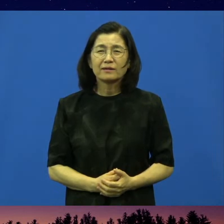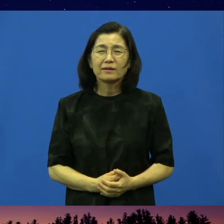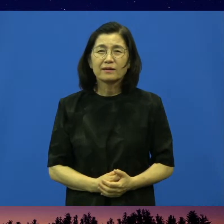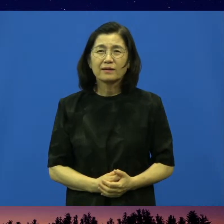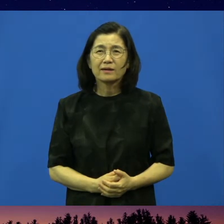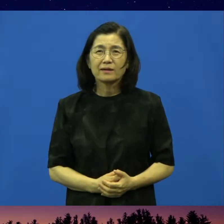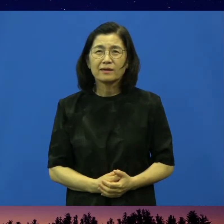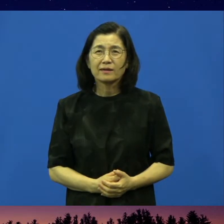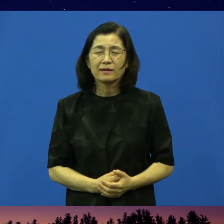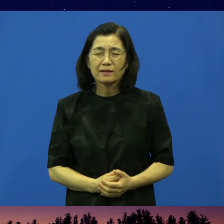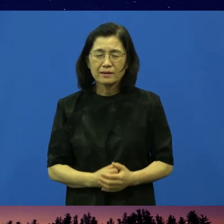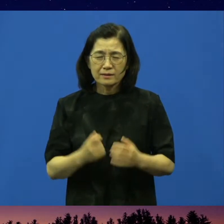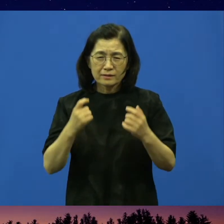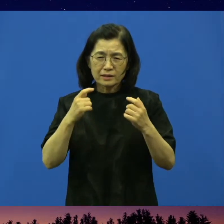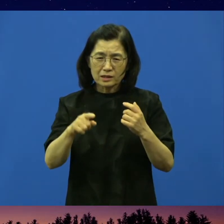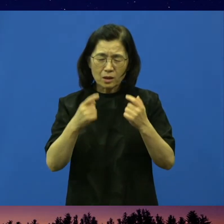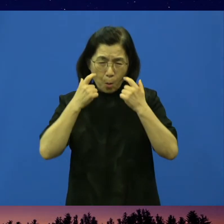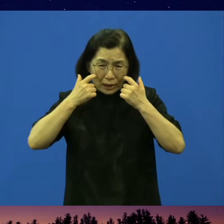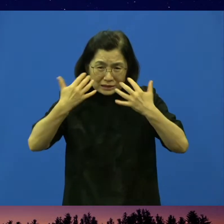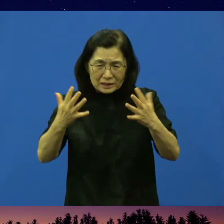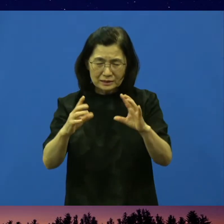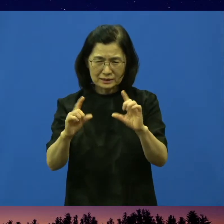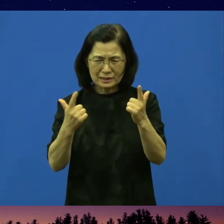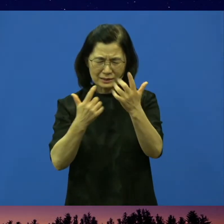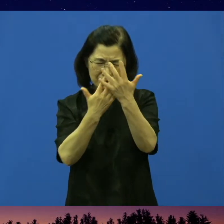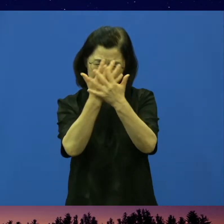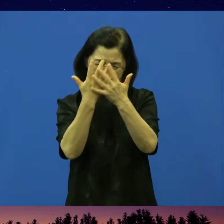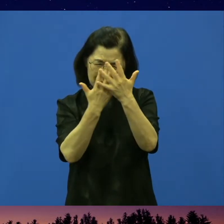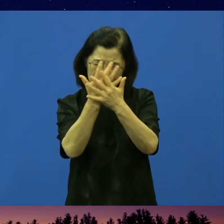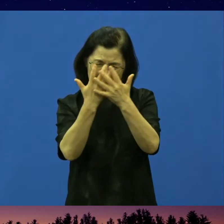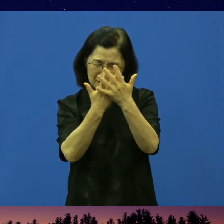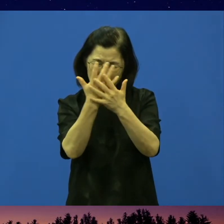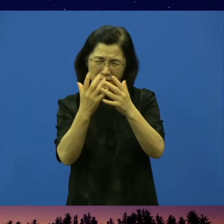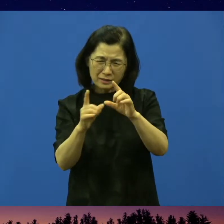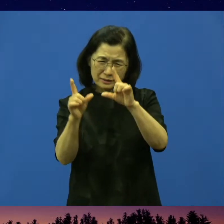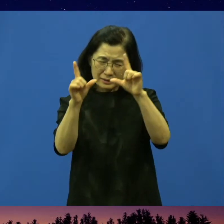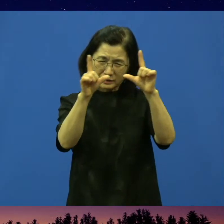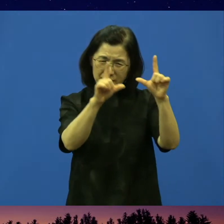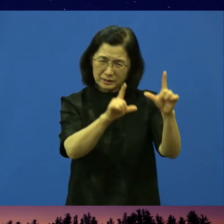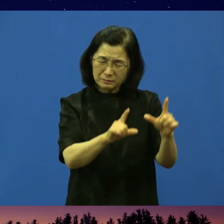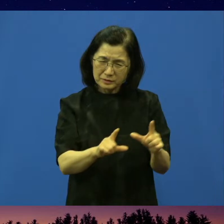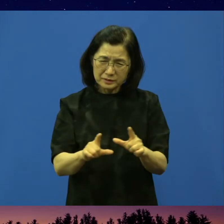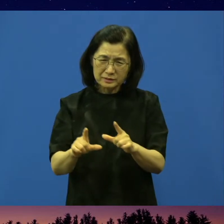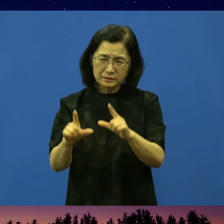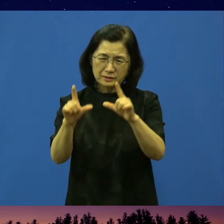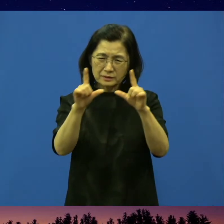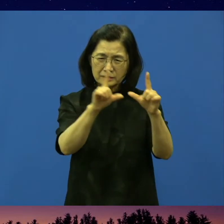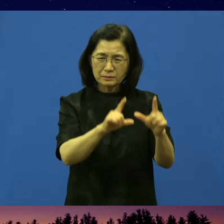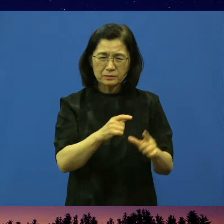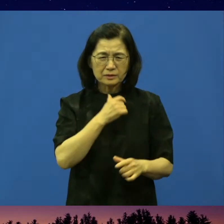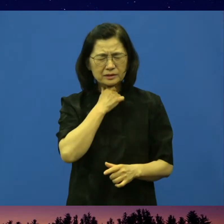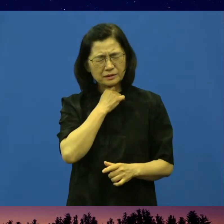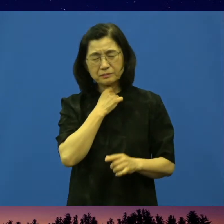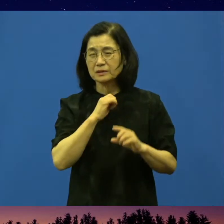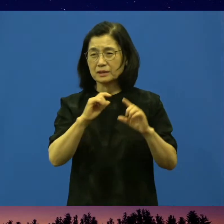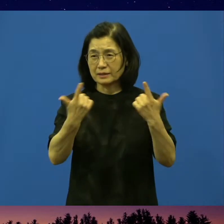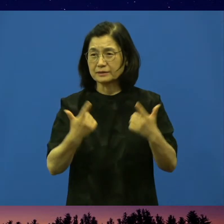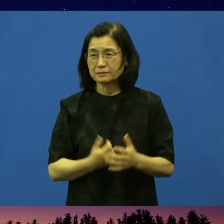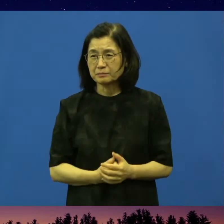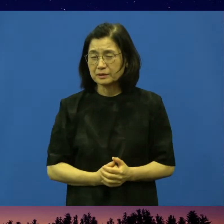언제까지 이렇게 불확실한 생활을 해야 되느냐? 애국으로 내려가면 당장 먹을 건 해결된다는 거예요.